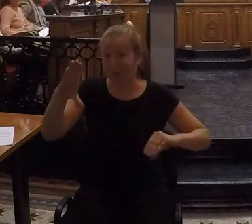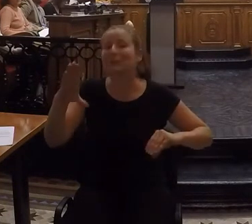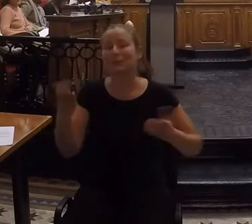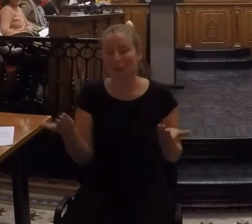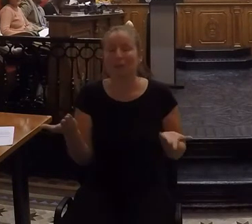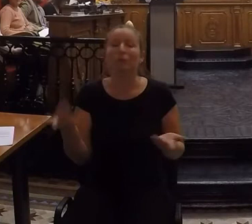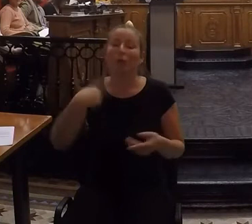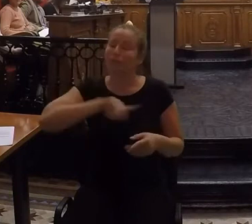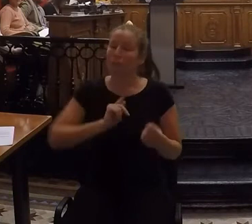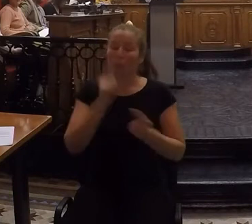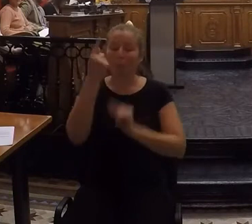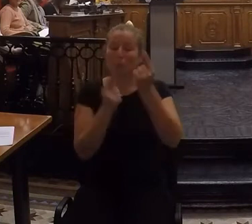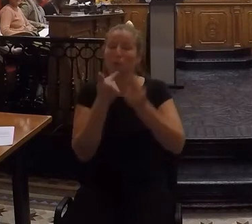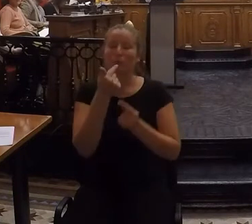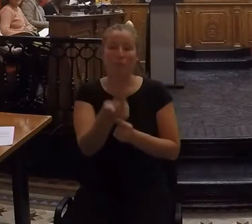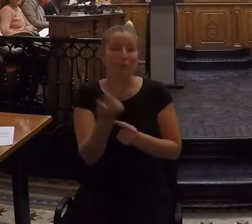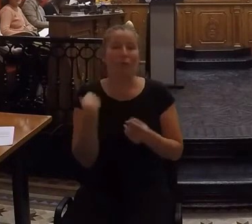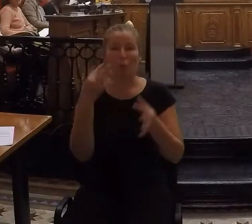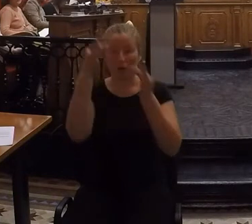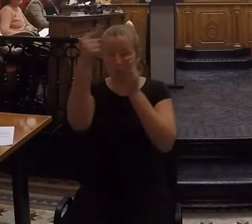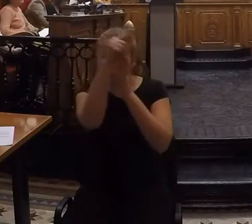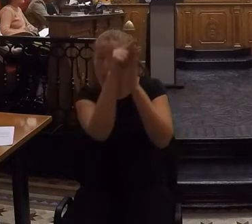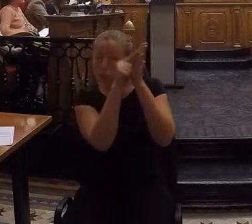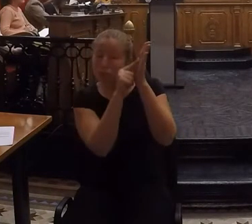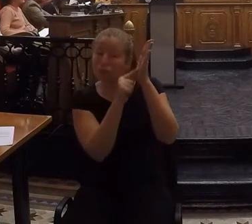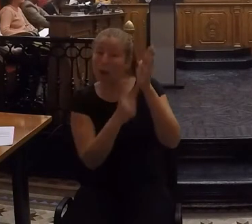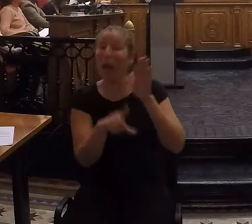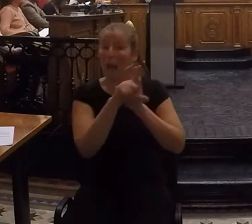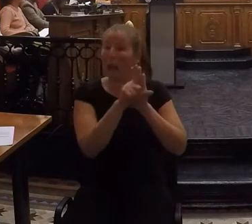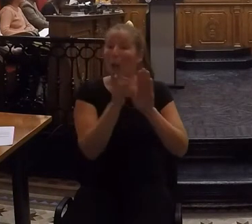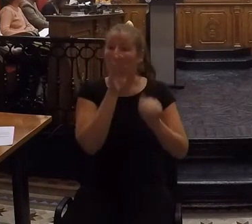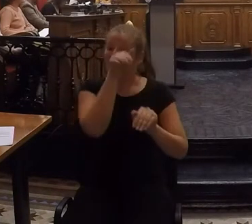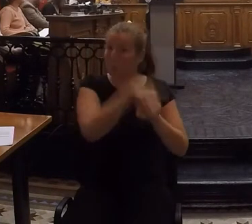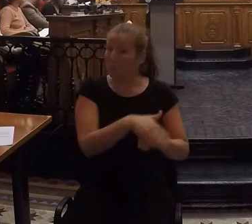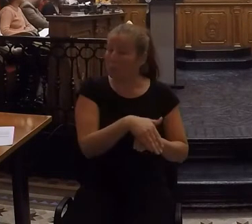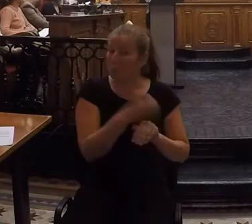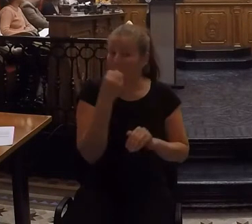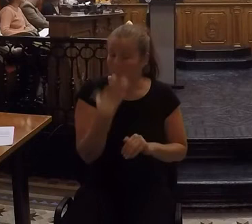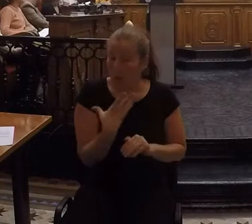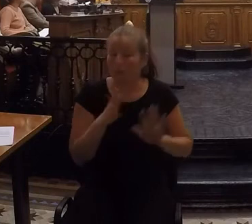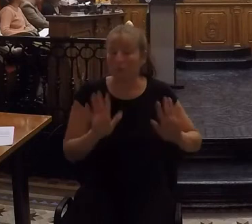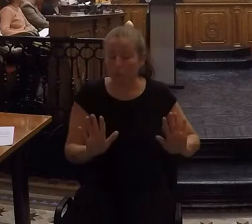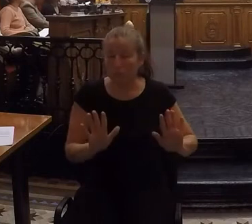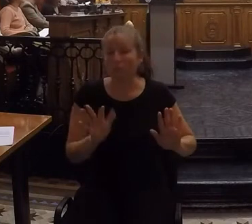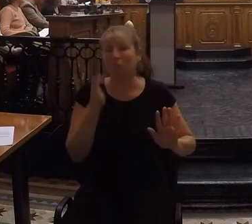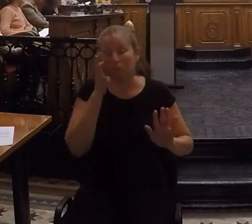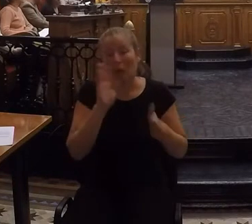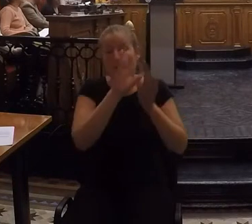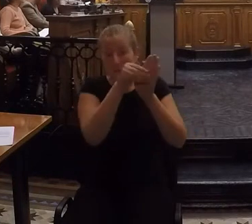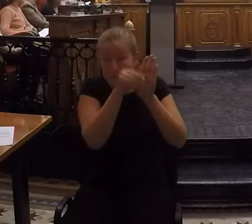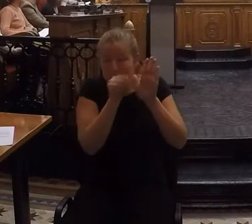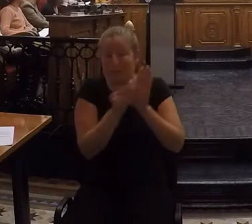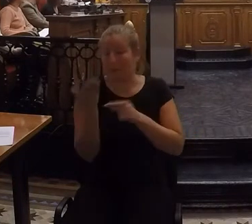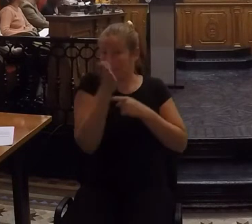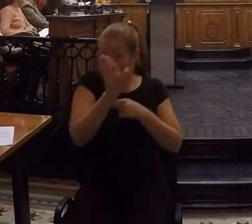el presupuesto cumple con todos los requisitos legales para ser aprobado definitivamente, con desestimación de las alegaciones